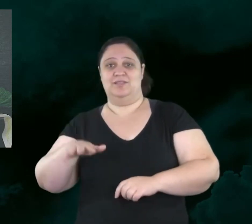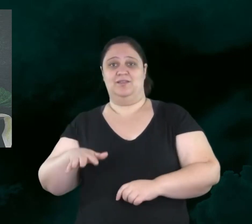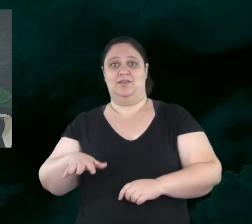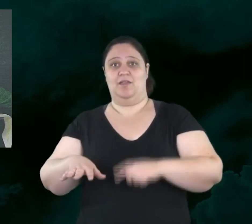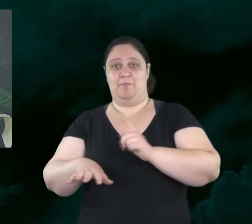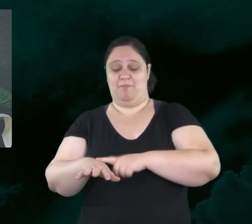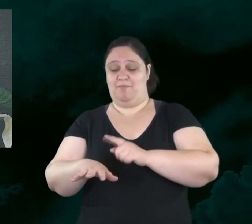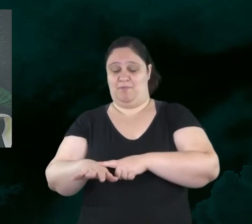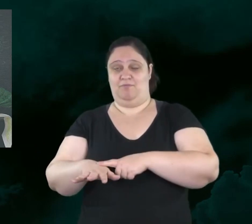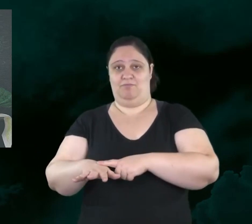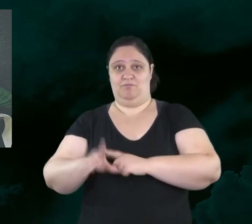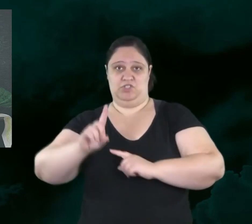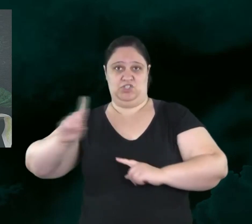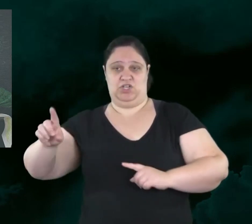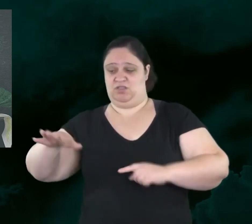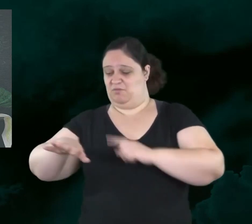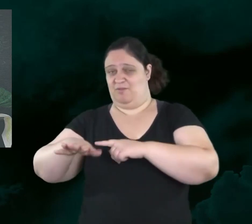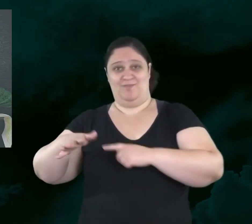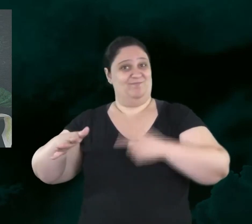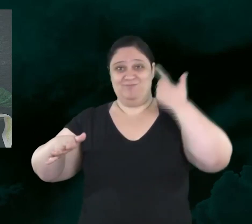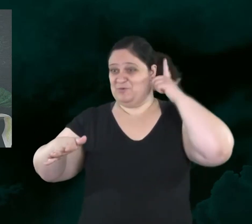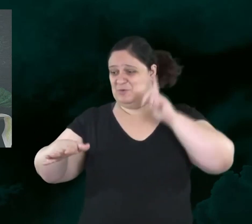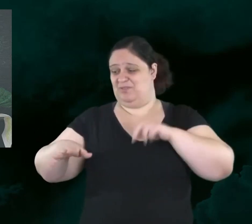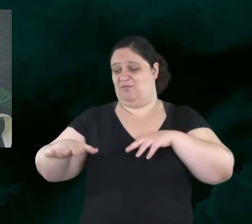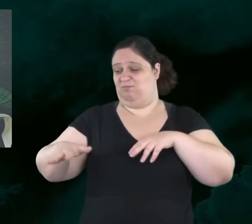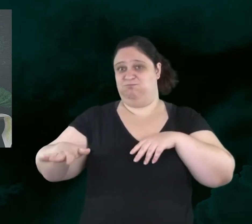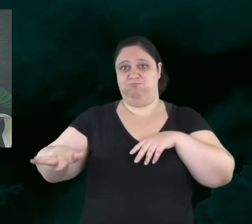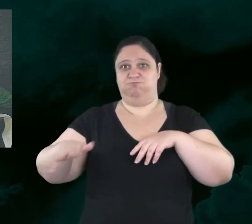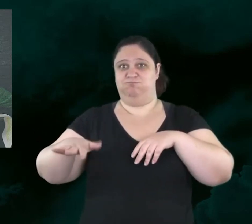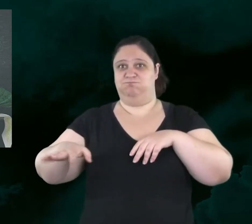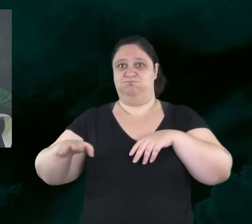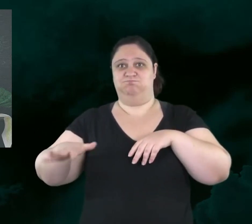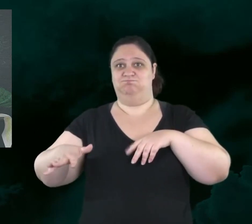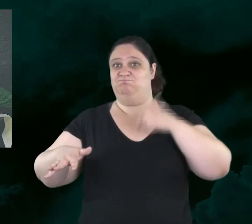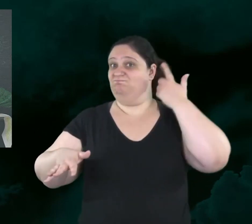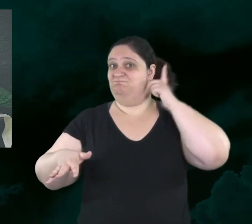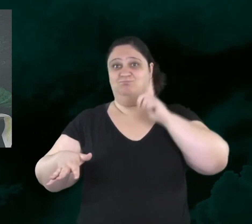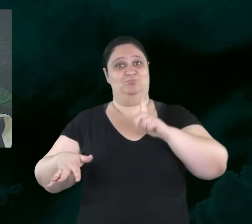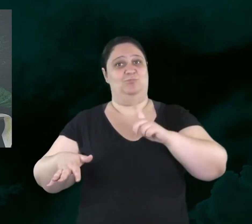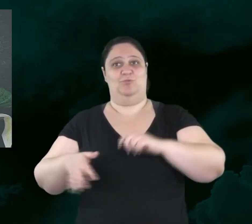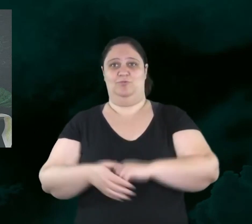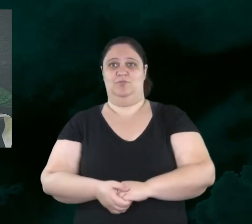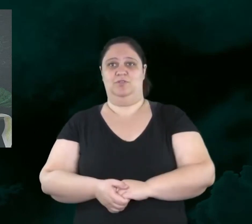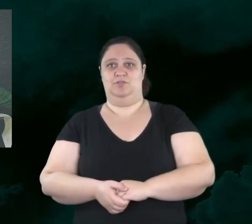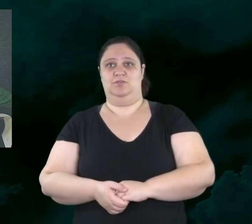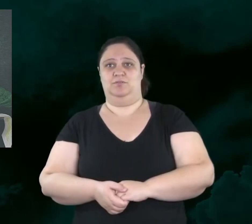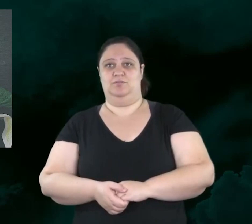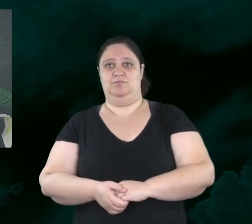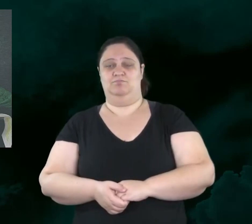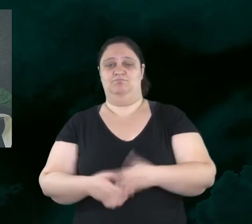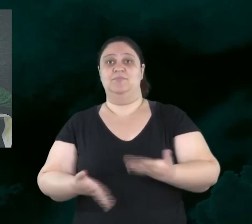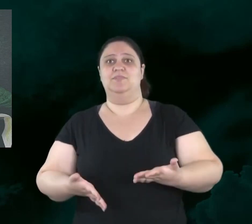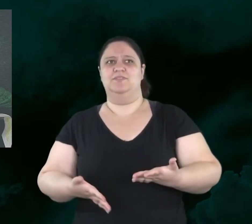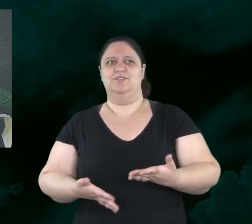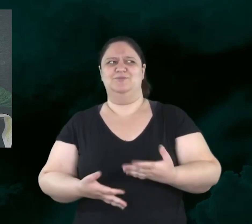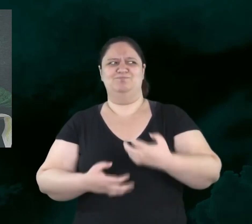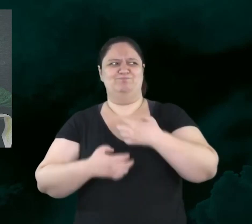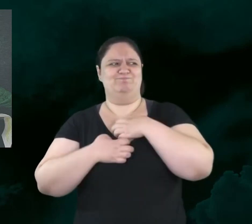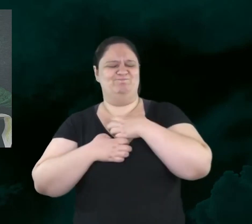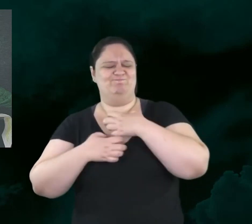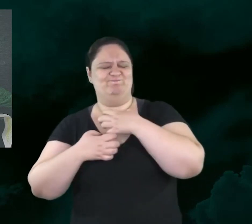na mão direita. A partir desse momento, eu me senti como